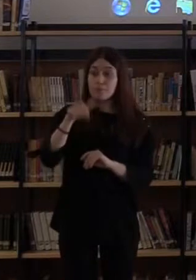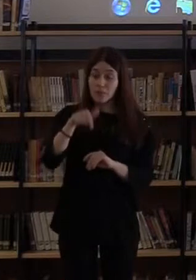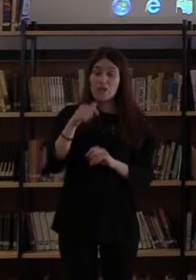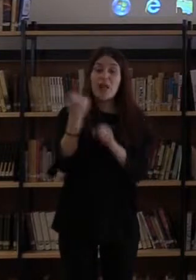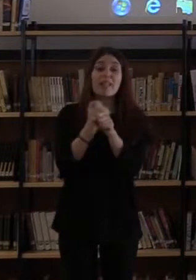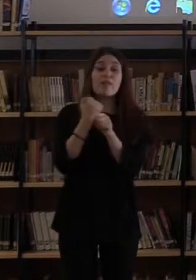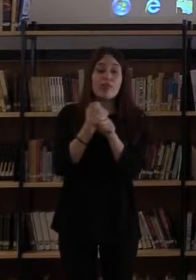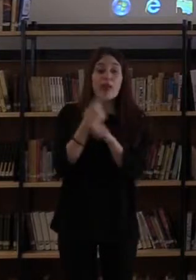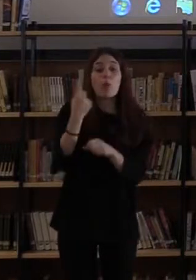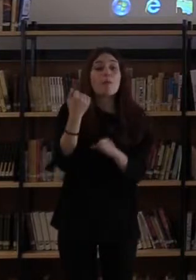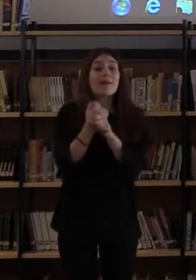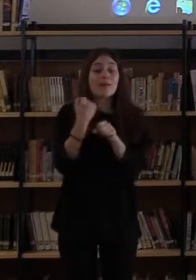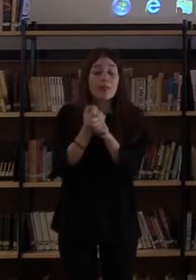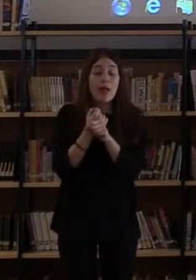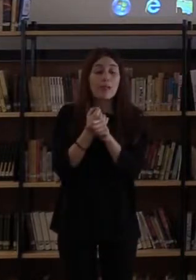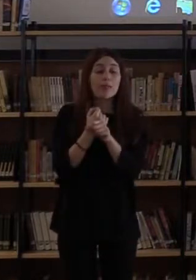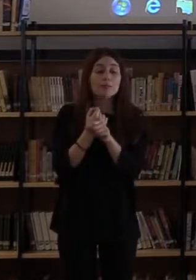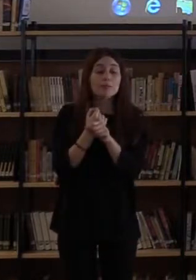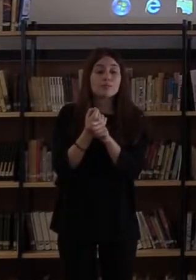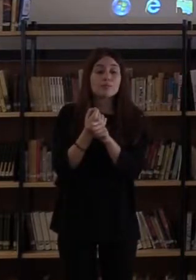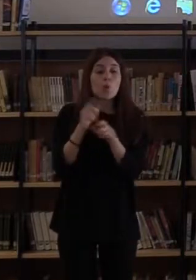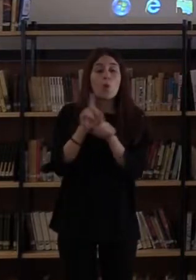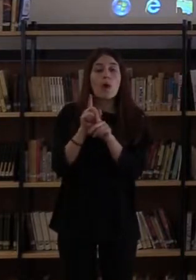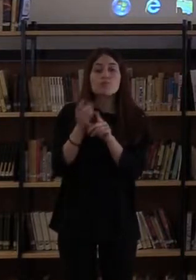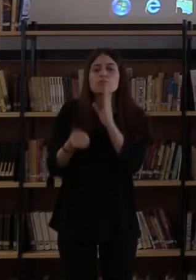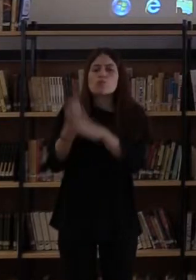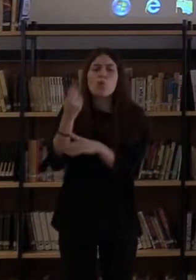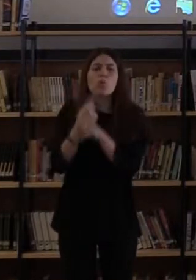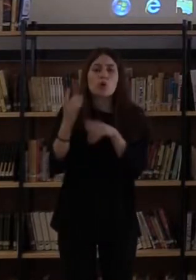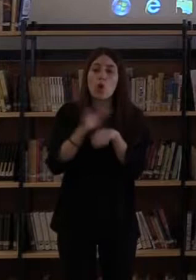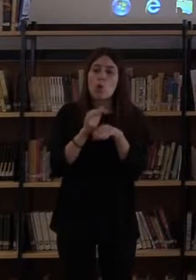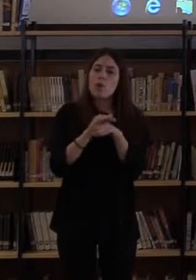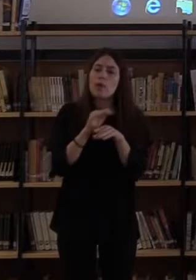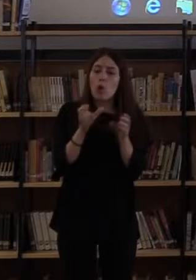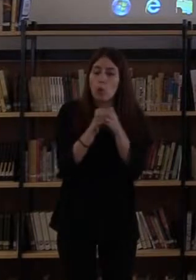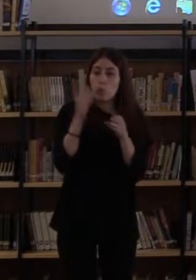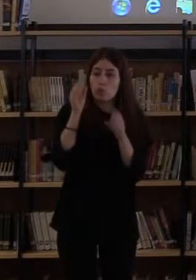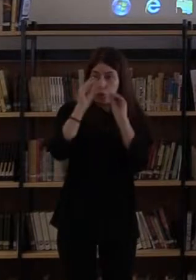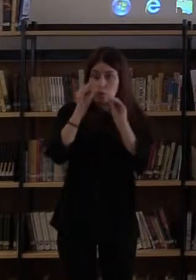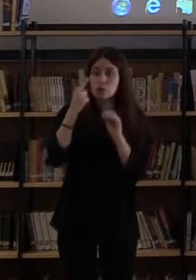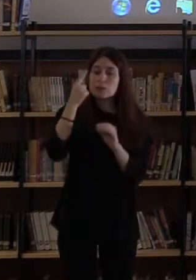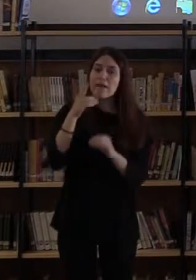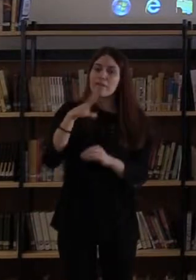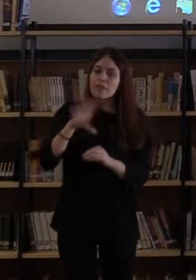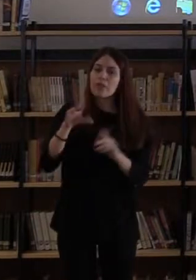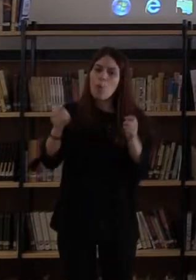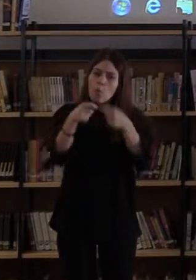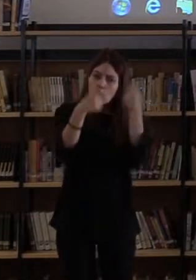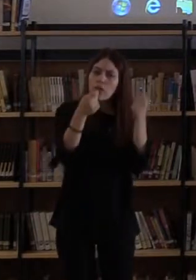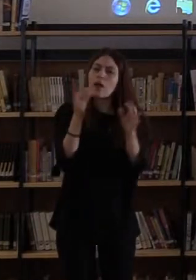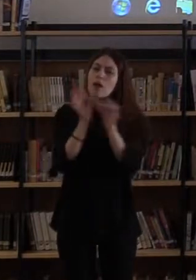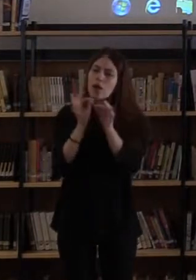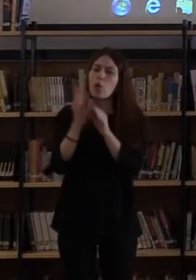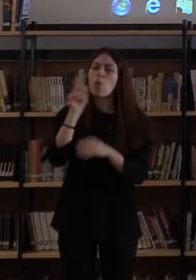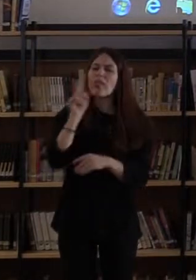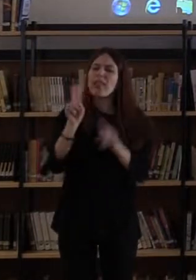foi uma atividade que nasceu da necessidade do Grupo de Educação Especial de promover e de comemorar o Dia